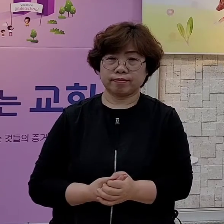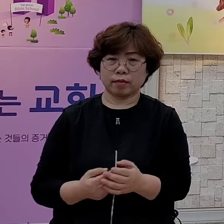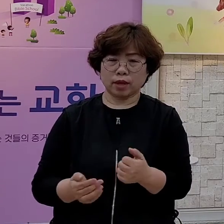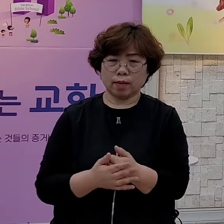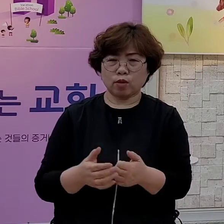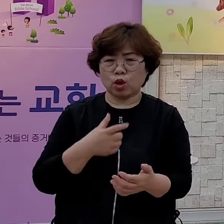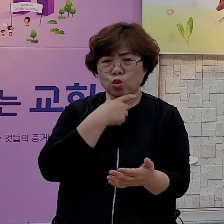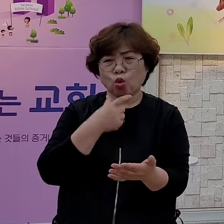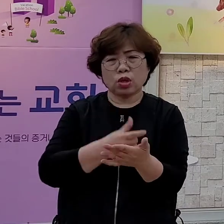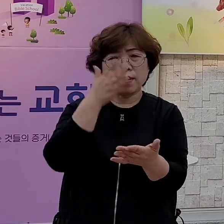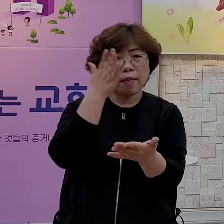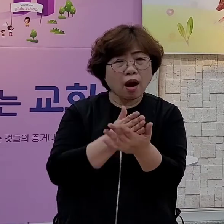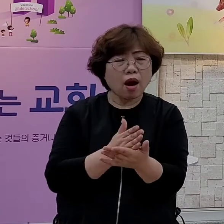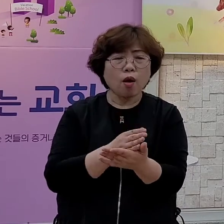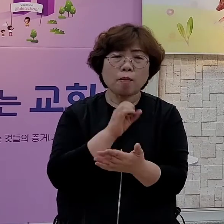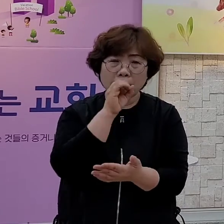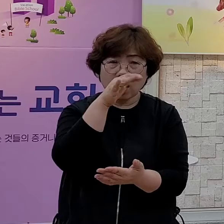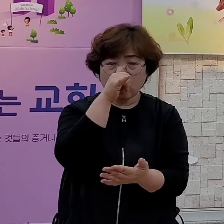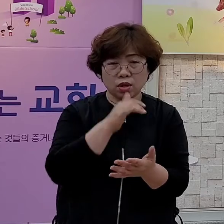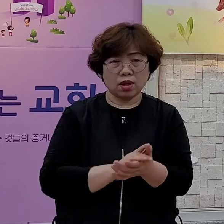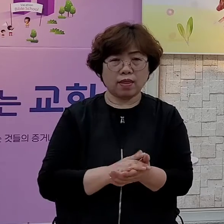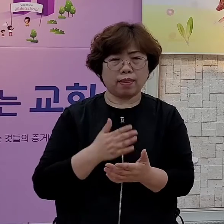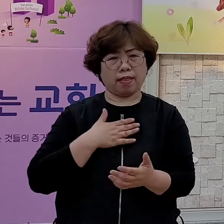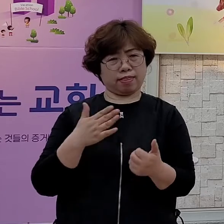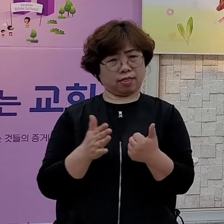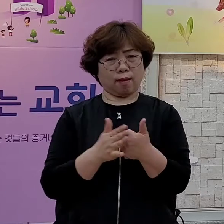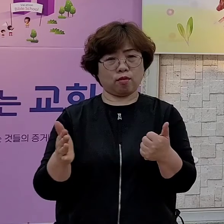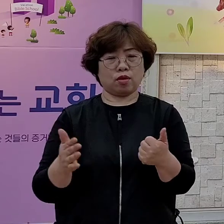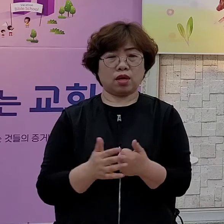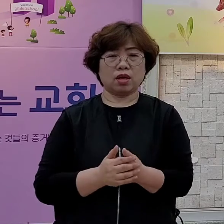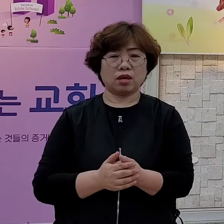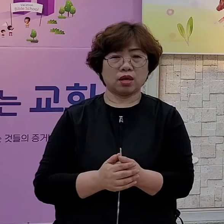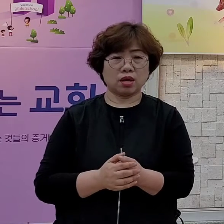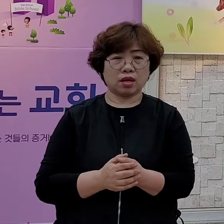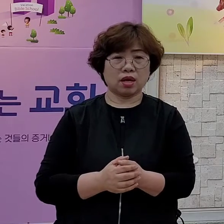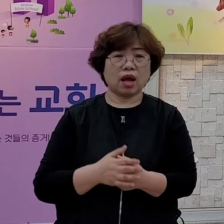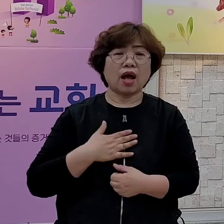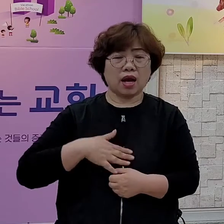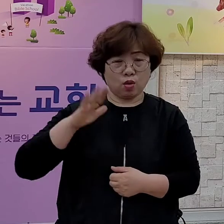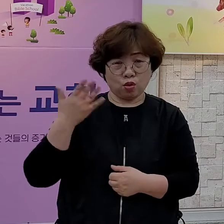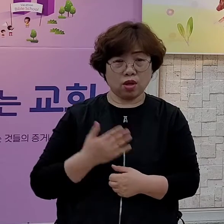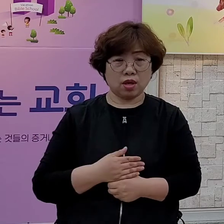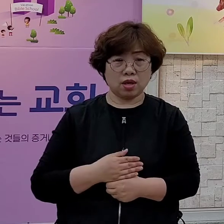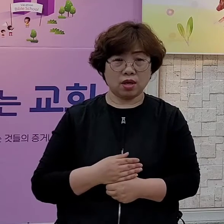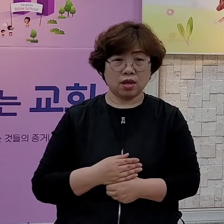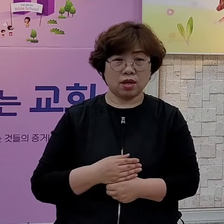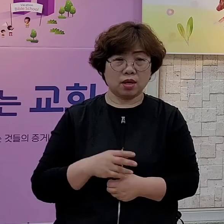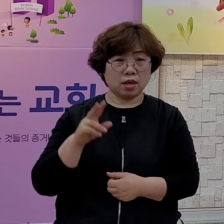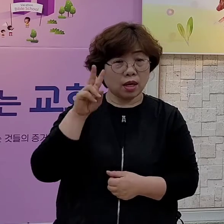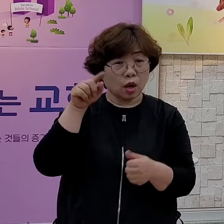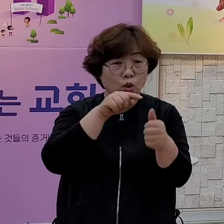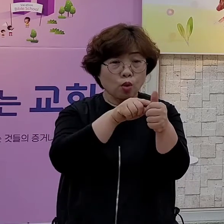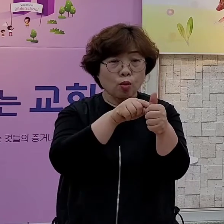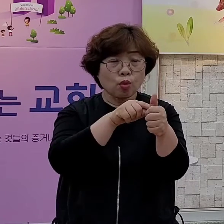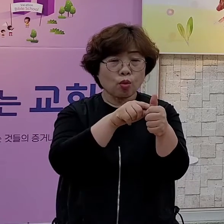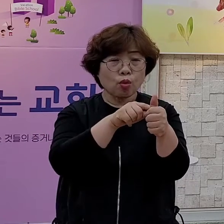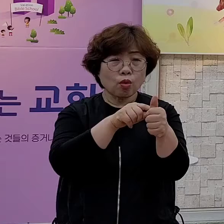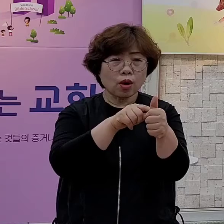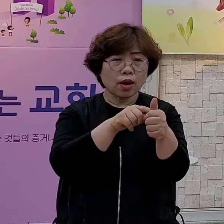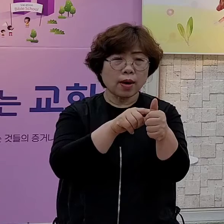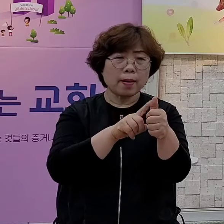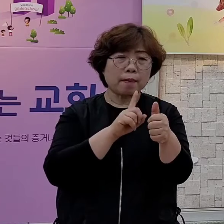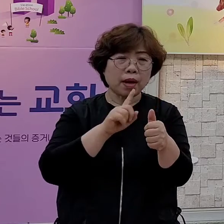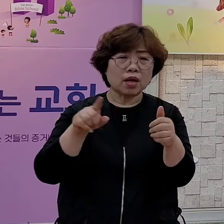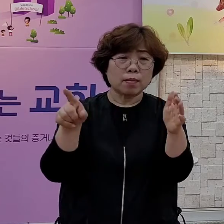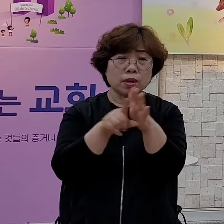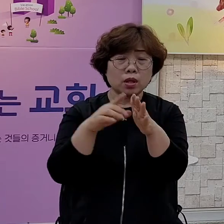말라. 나 때문이다. 라고 하는 이 사실을, 이 야고보의 경고를 우리가 믿음으로 받으시기를 주의